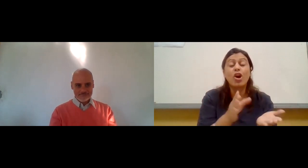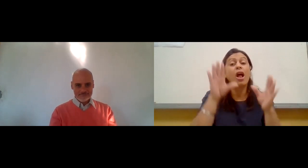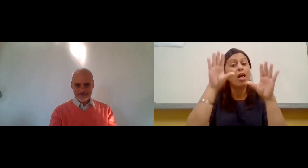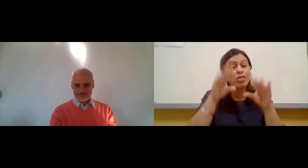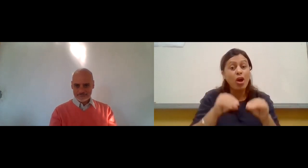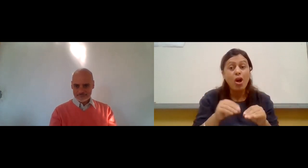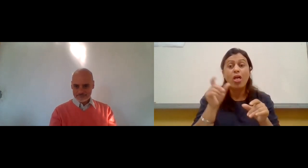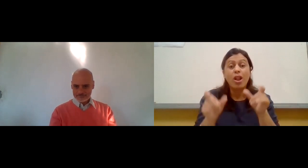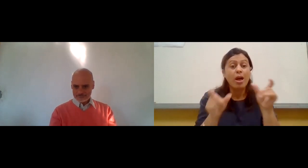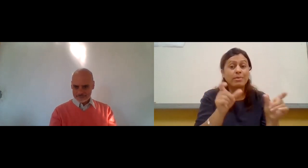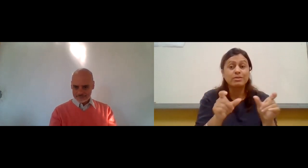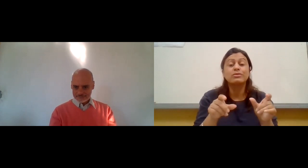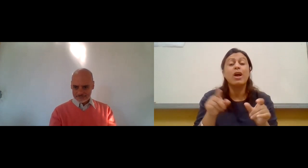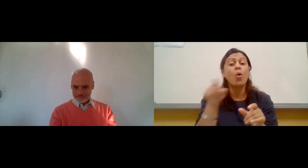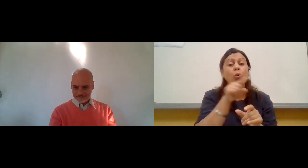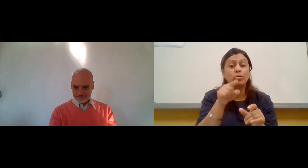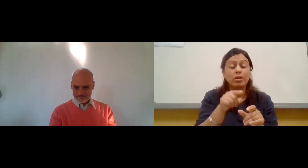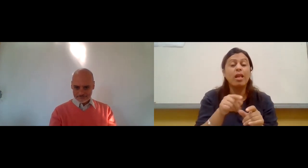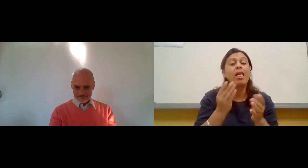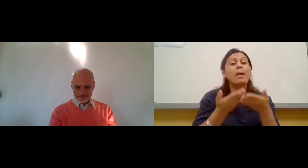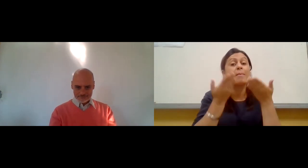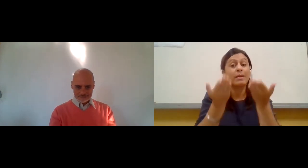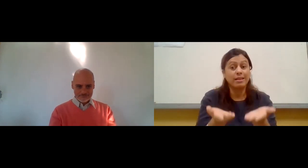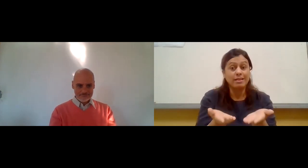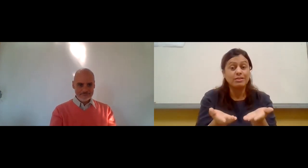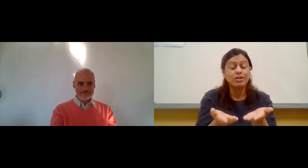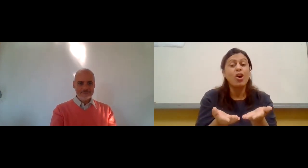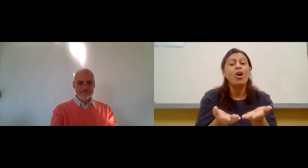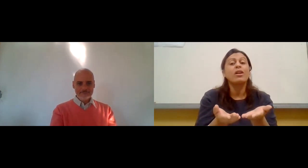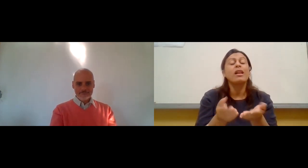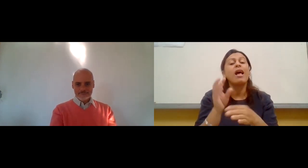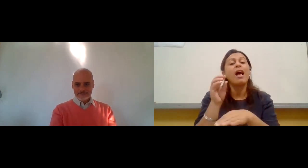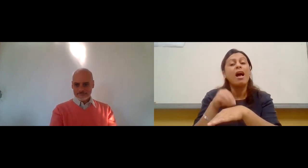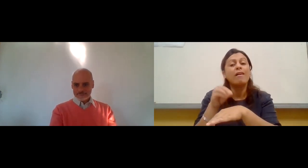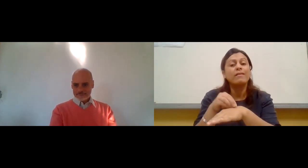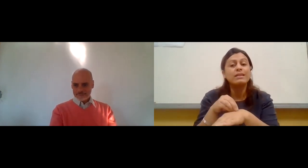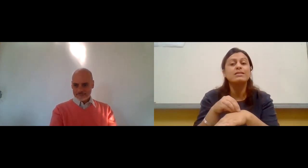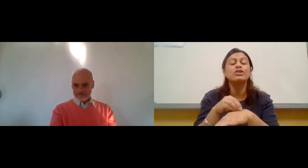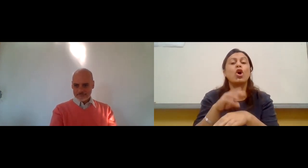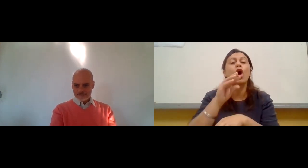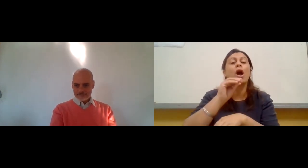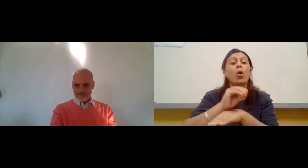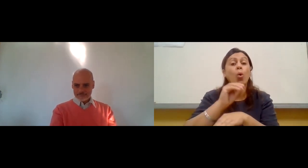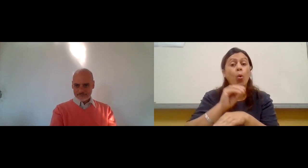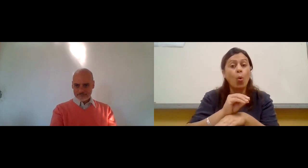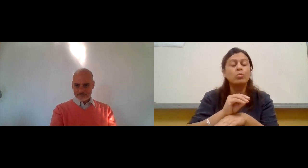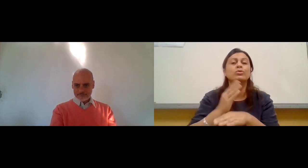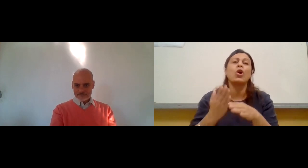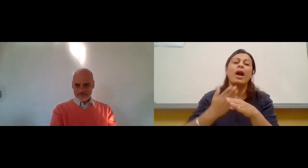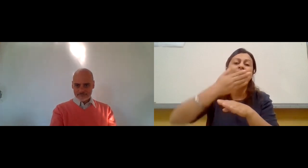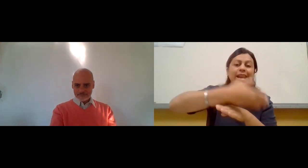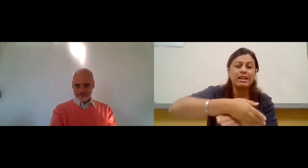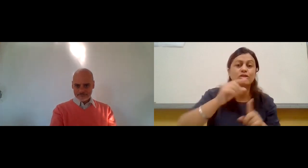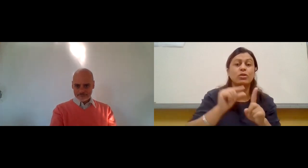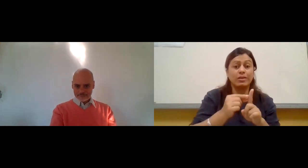aquí, ya que los tenemos acá convocados. Les recuerdo que en el marco del curso introductorio también tenemos charlas que